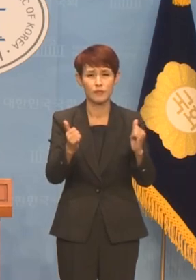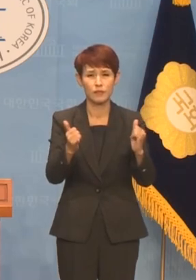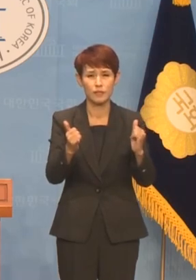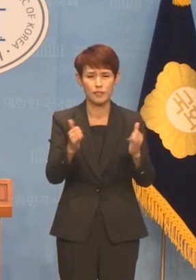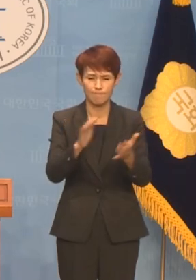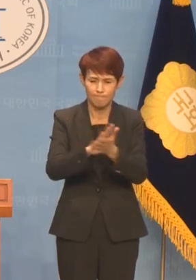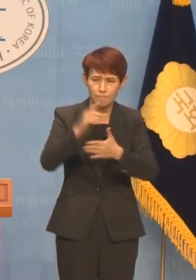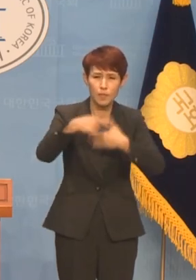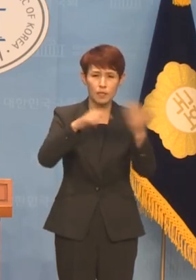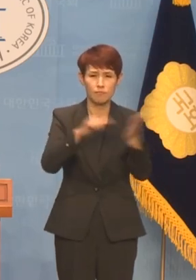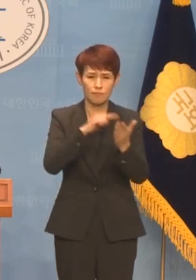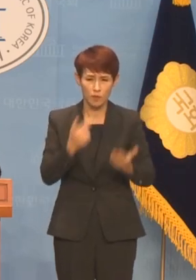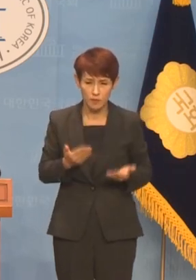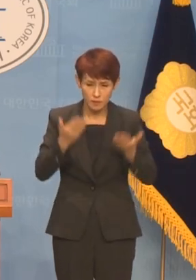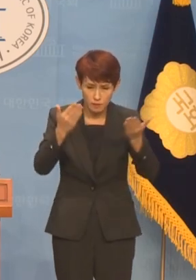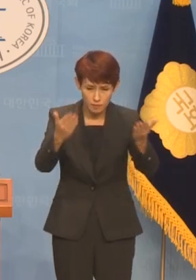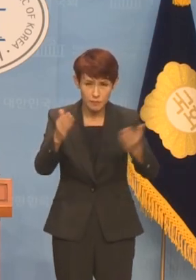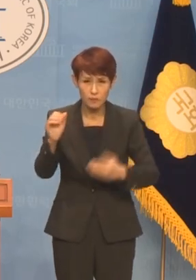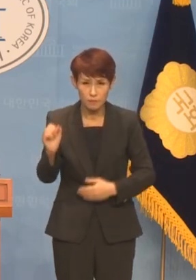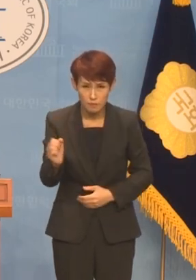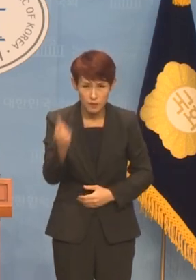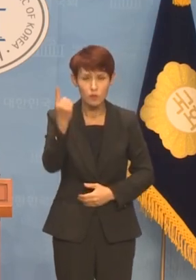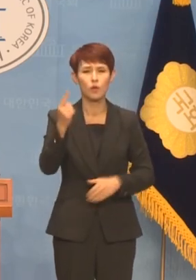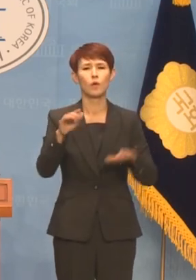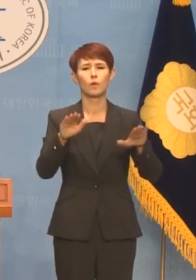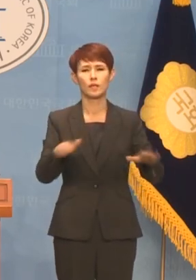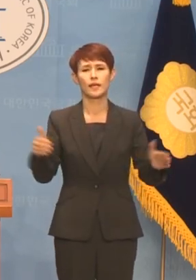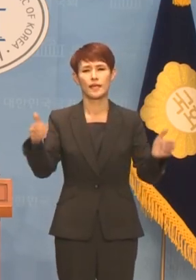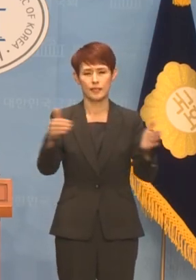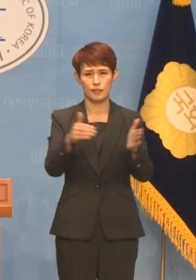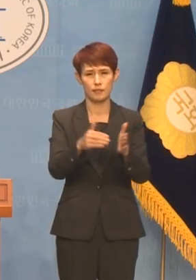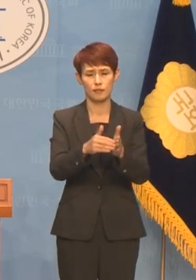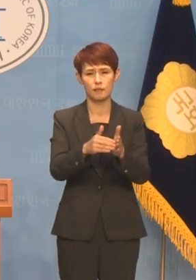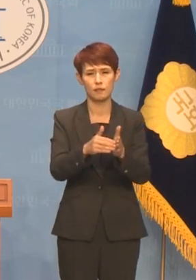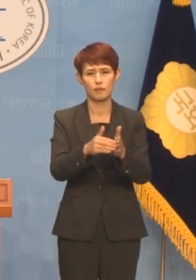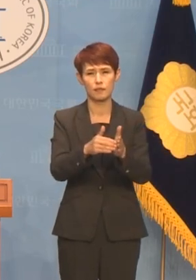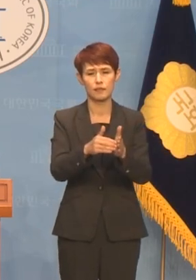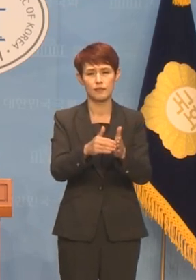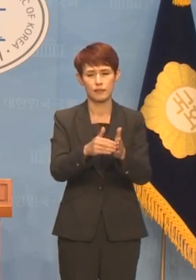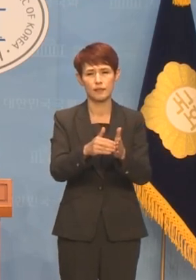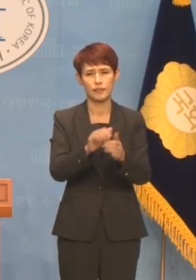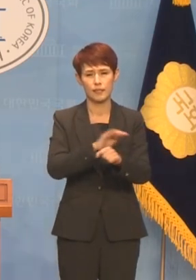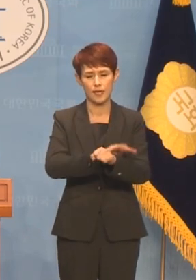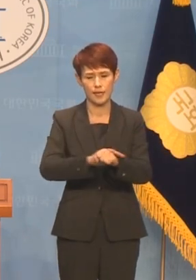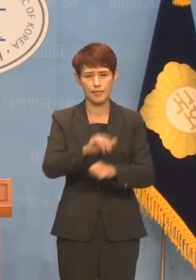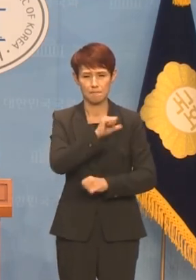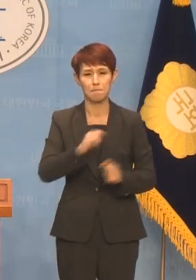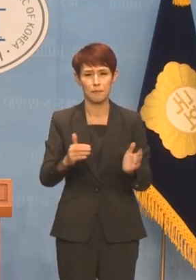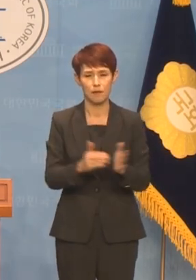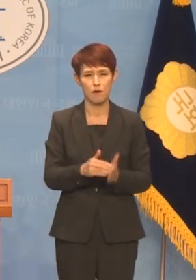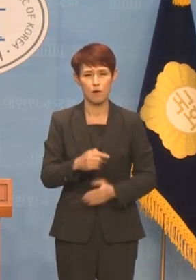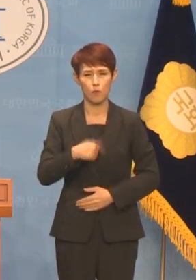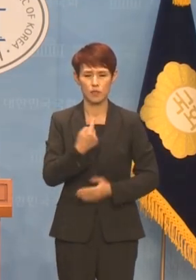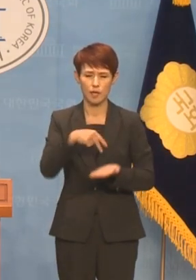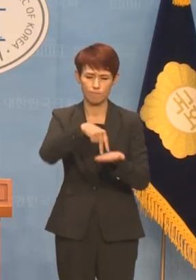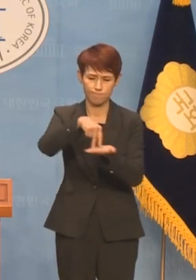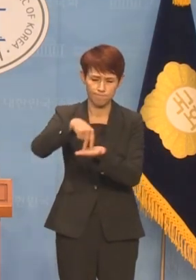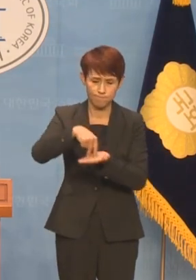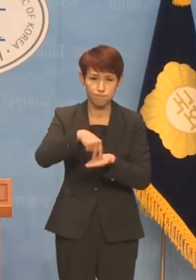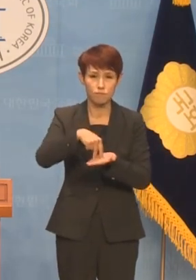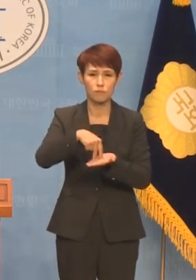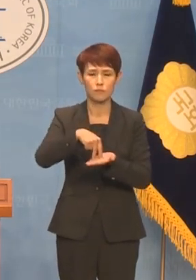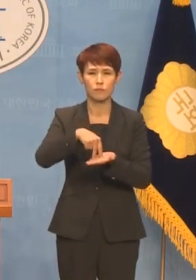지지자들의 열정과 헌신으로 오늘까지 이어질 수 있었습니다. 고되고 외로운 길을